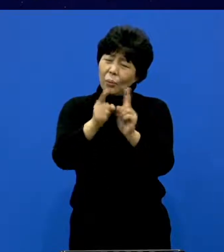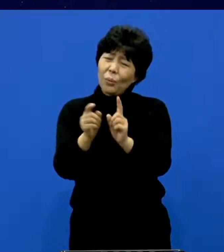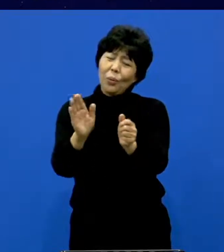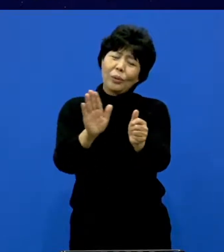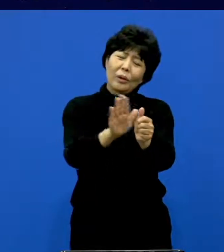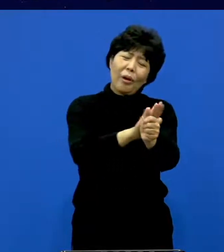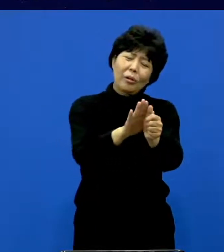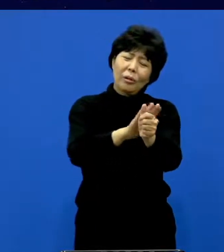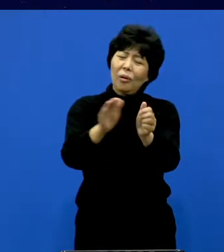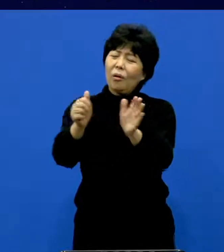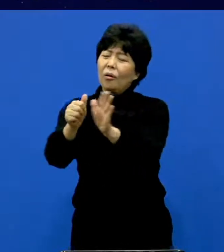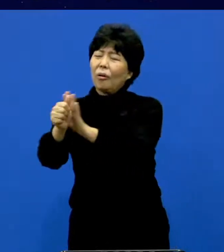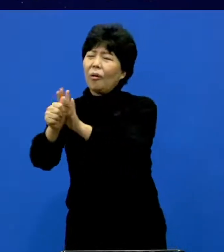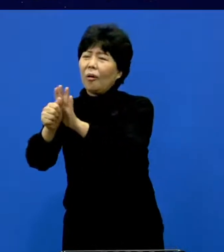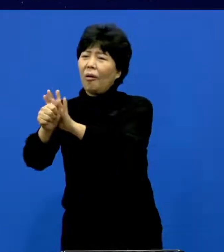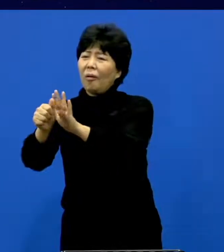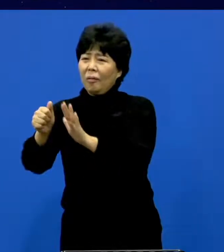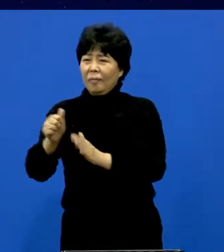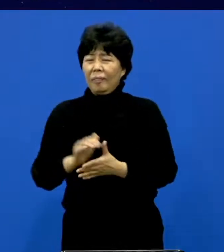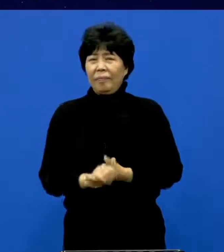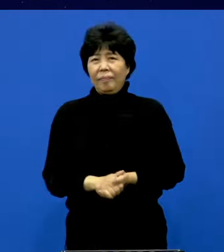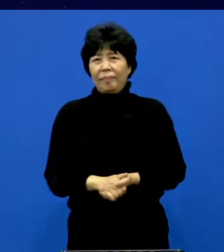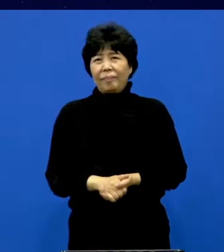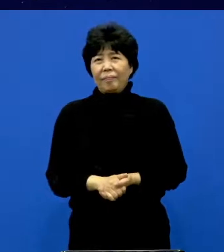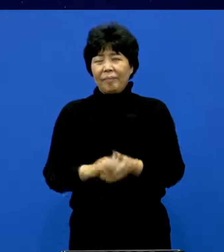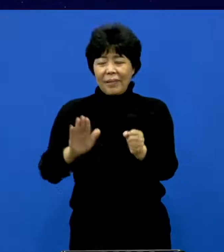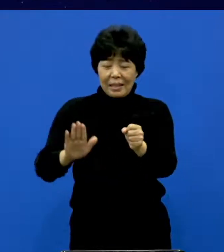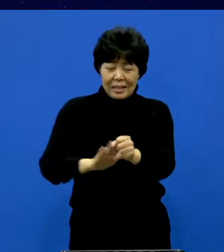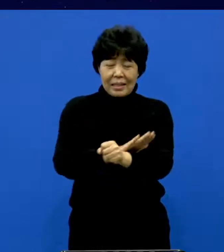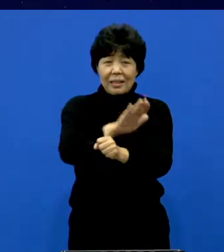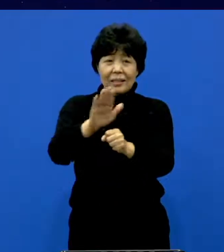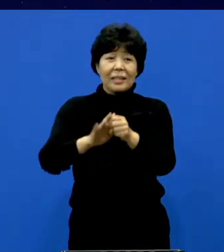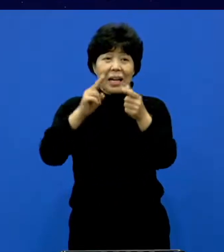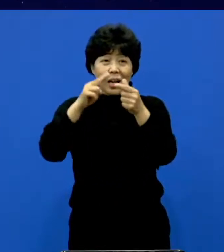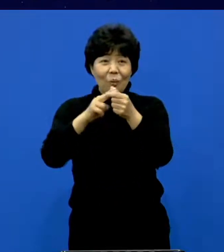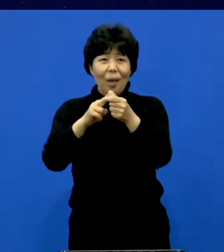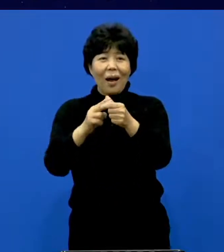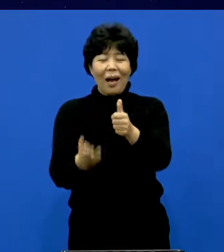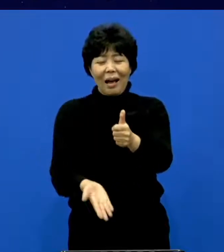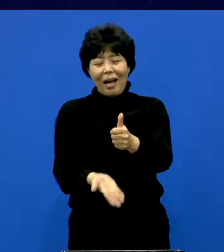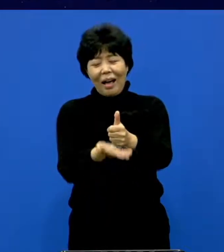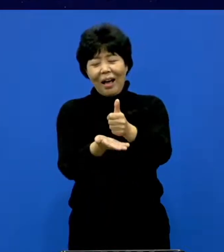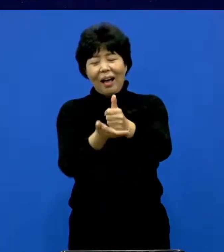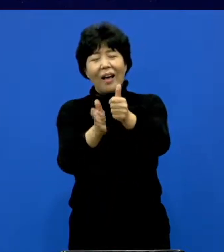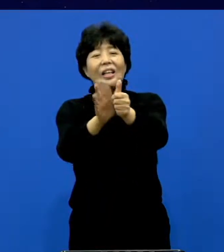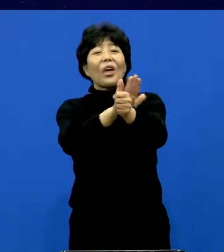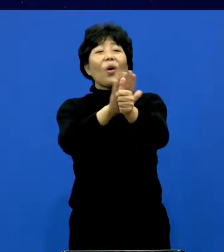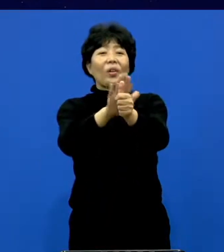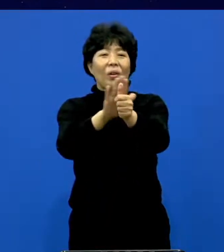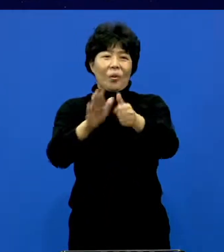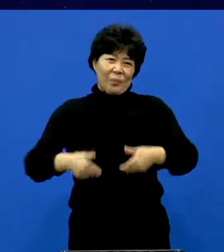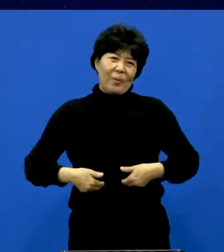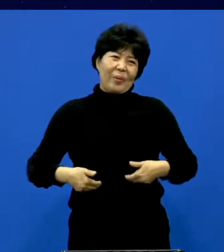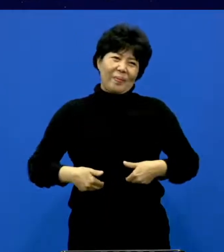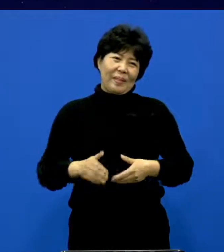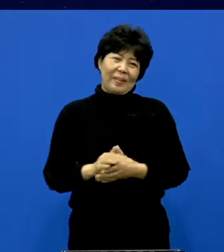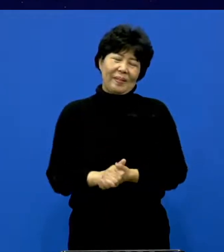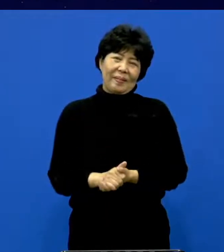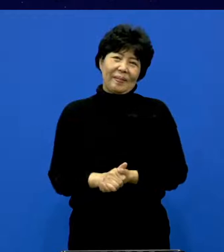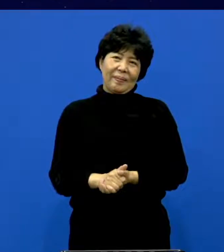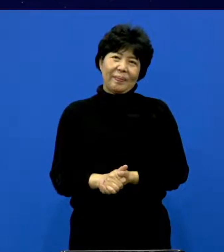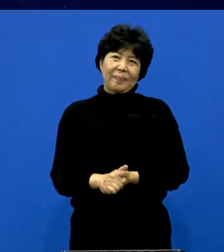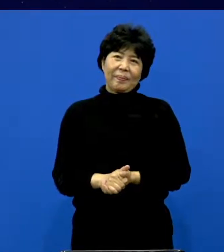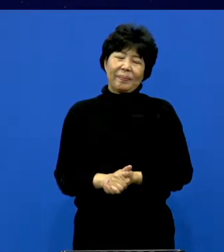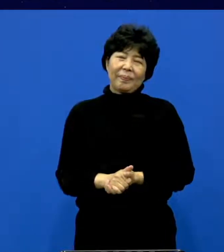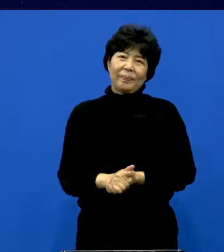모두가 연약하기 때문에 힘들수록 그 사랑과 격려하는 이 공동체를 만들어 가라는